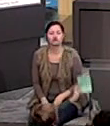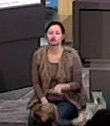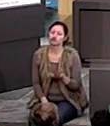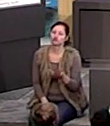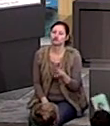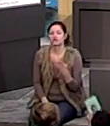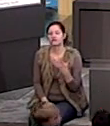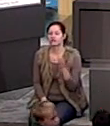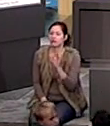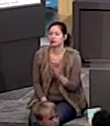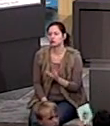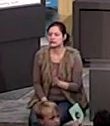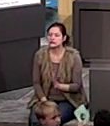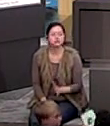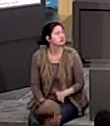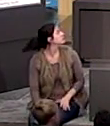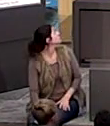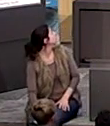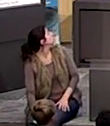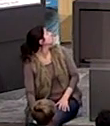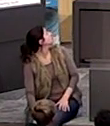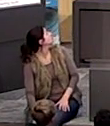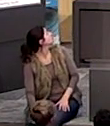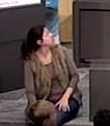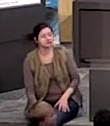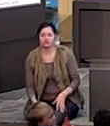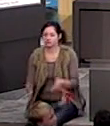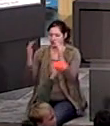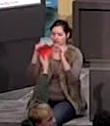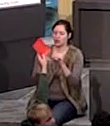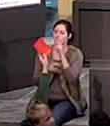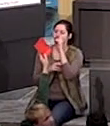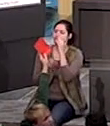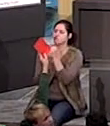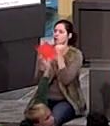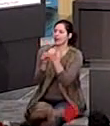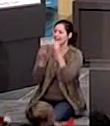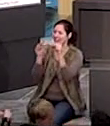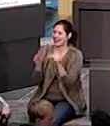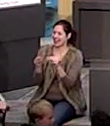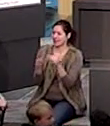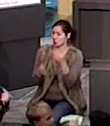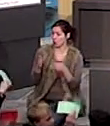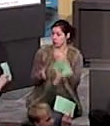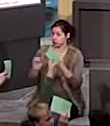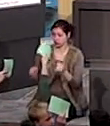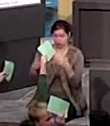5% inprik. Het nakijken van proefwerken. Kan een robot dat?